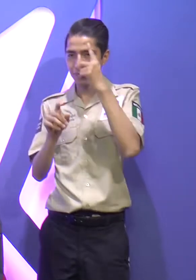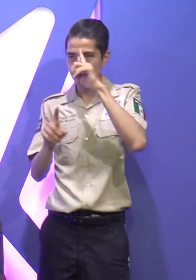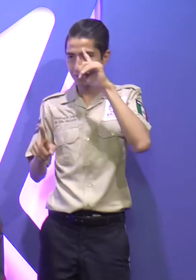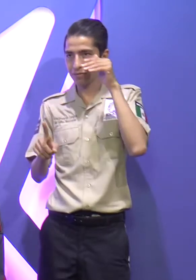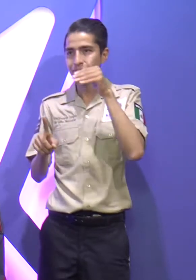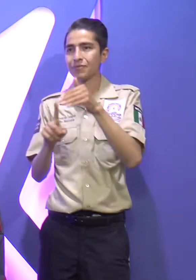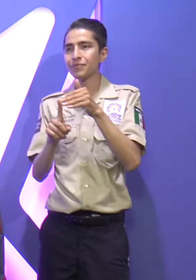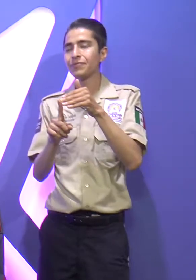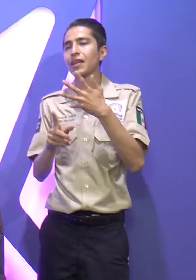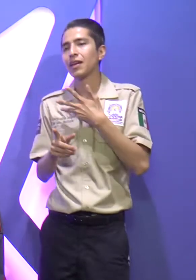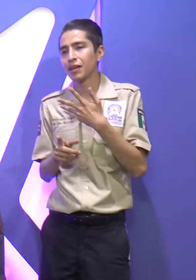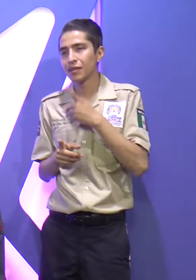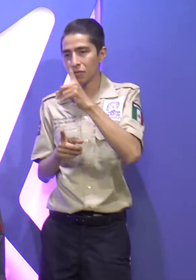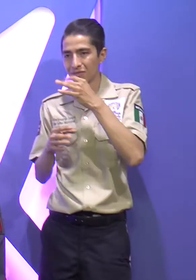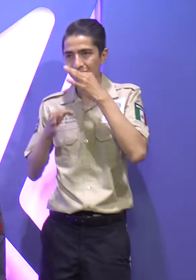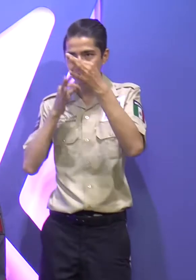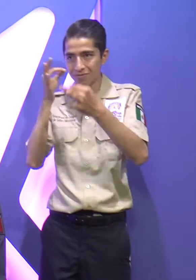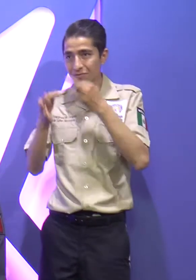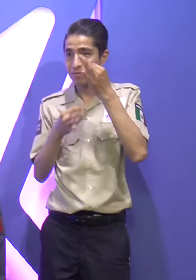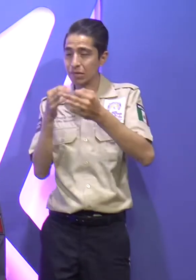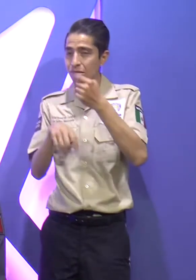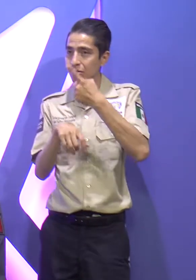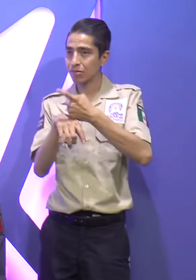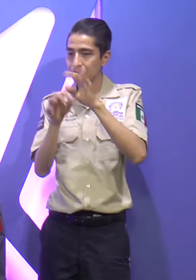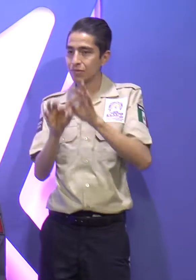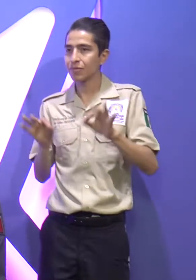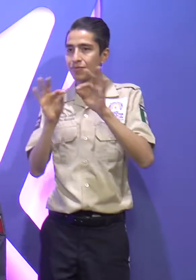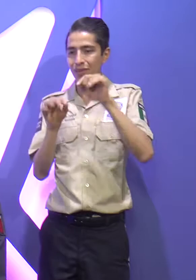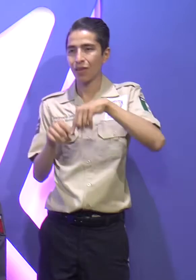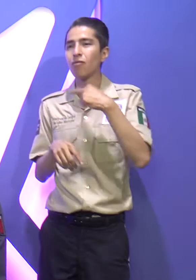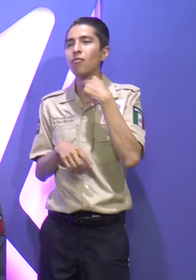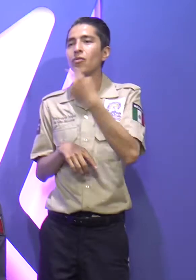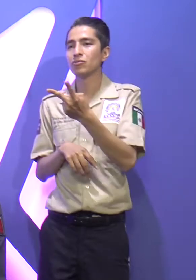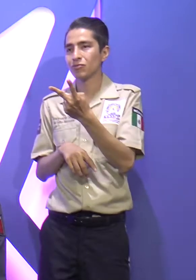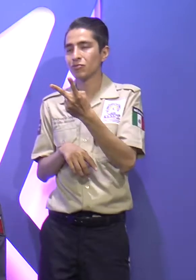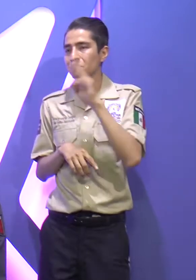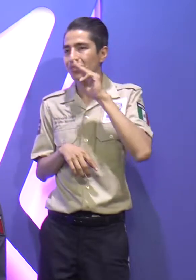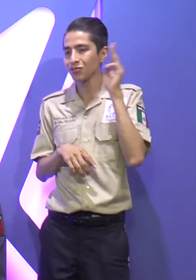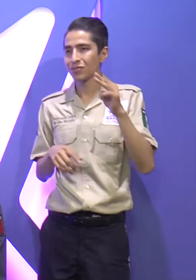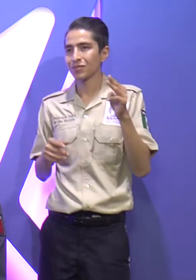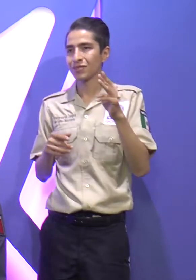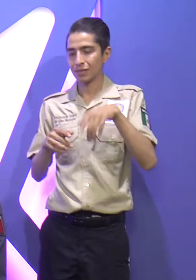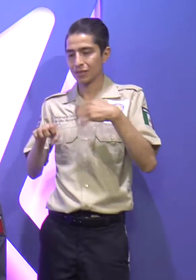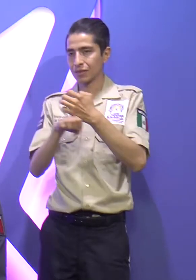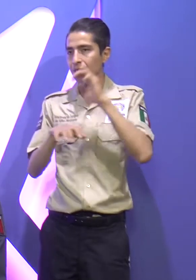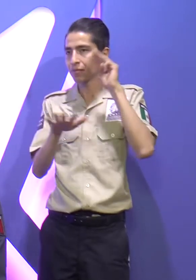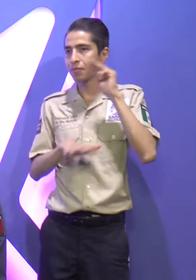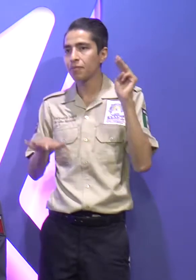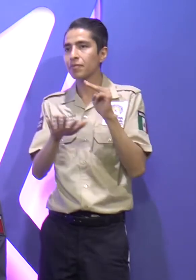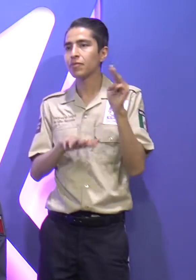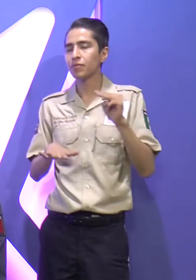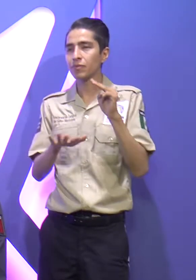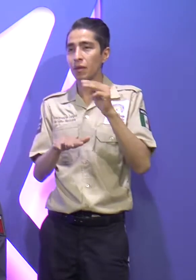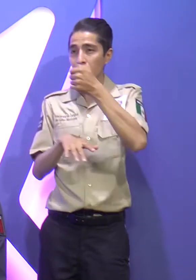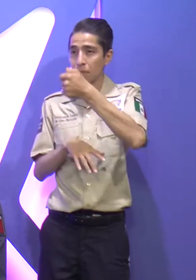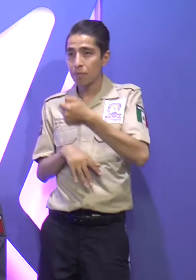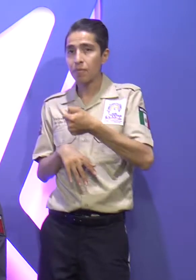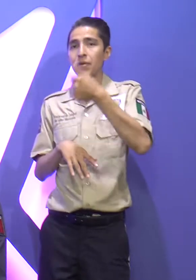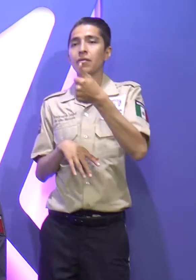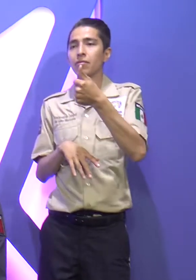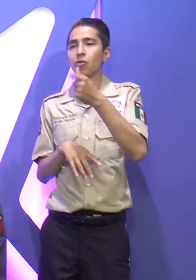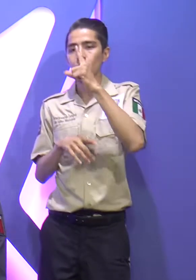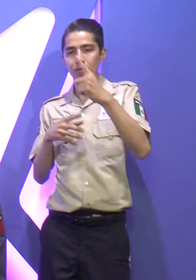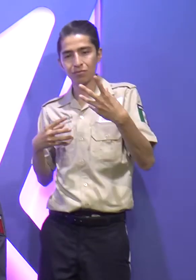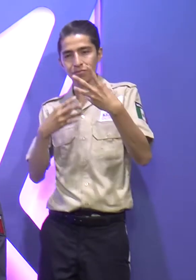porque les tenemos una noticia primicia aquí en La Voz de Michoacán del Estado de Michoacán que se va a incorporar por primera vez a